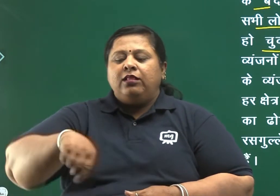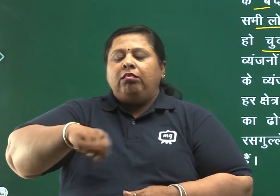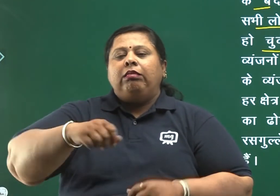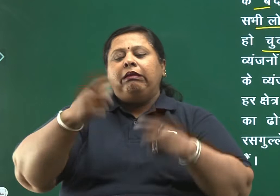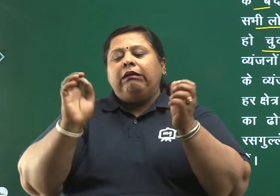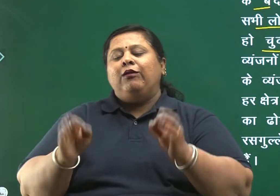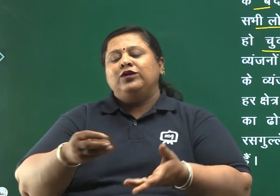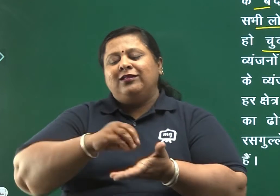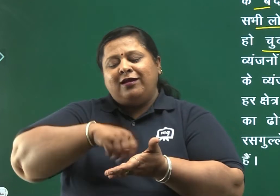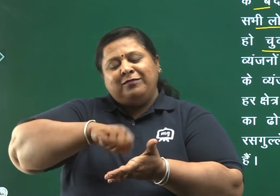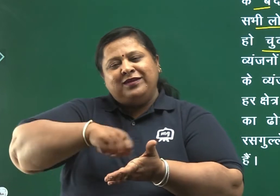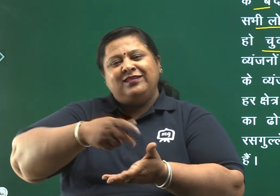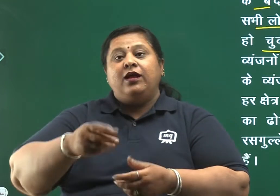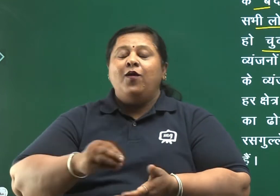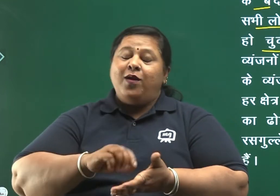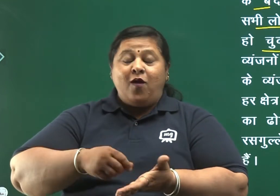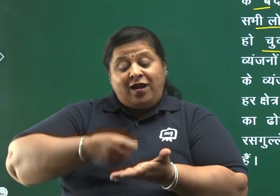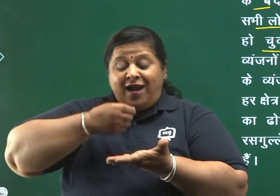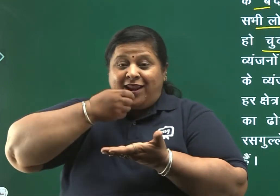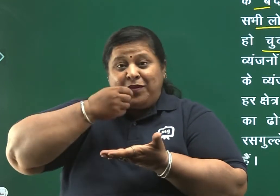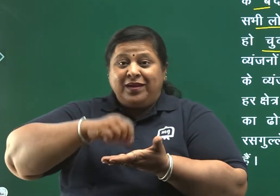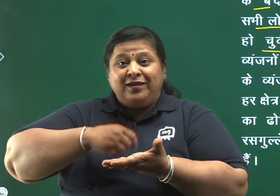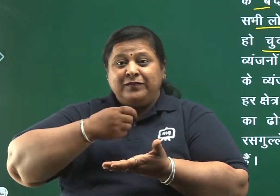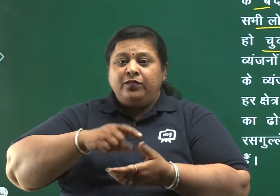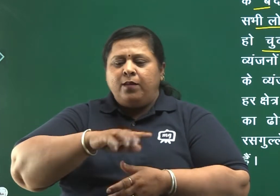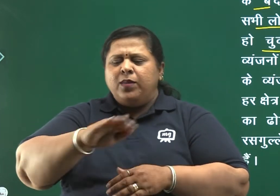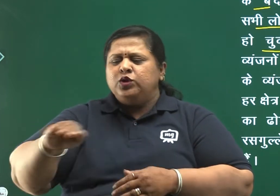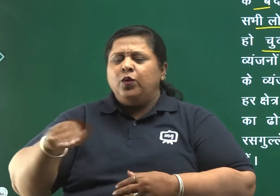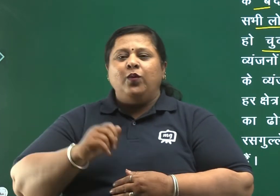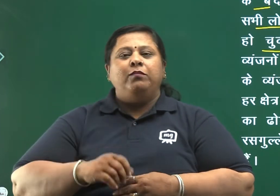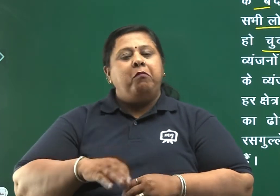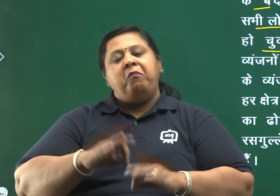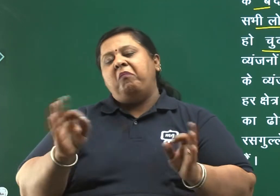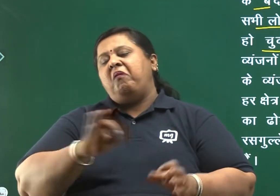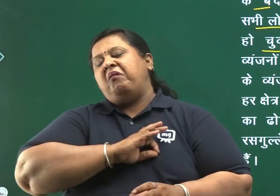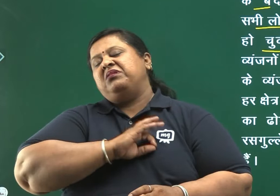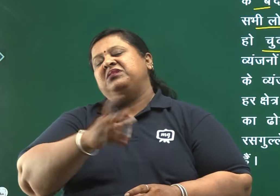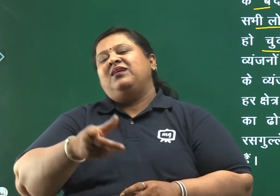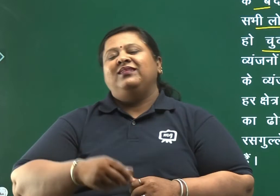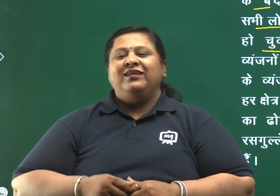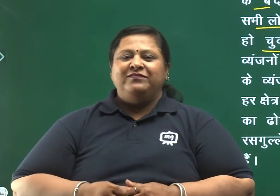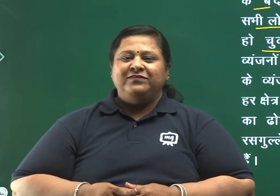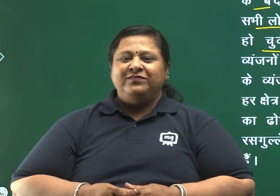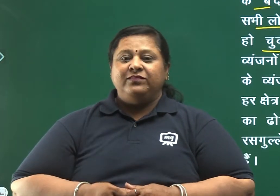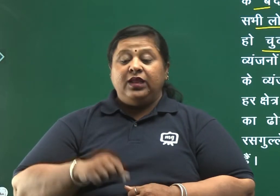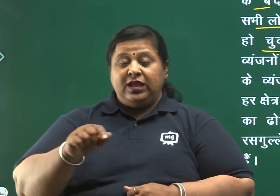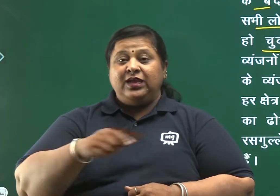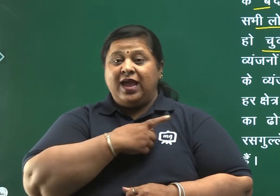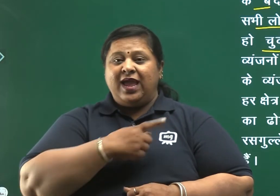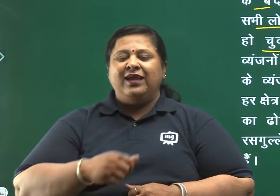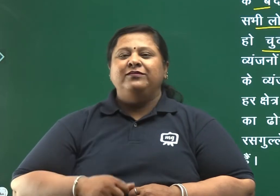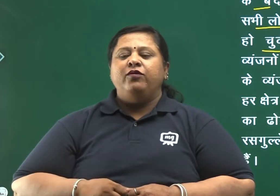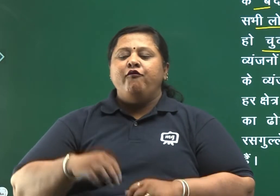हो जाता है और खाने में भी बच्चों को बहुत अच्छा लगता है। यह